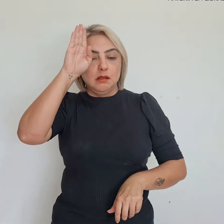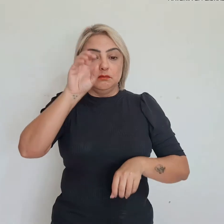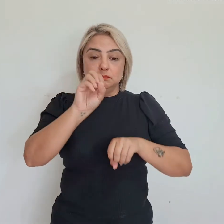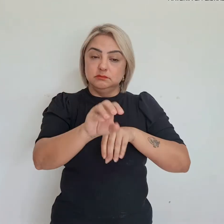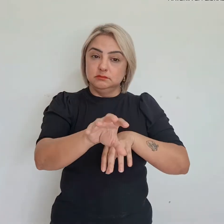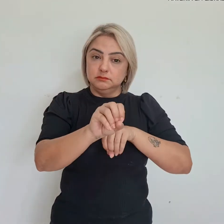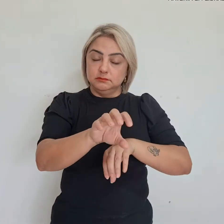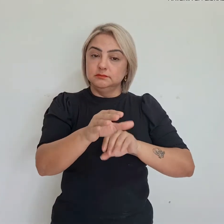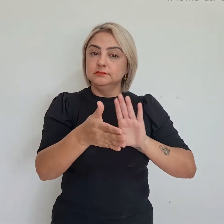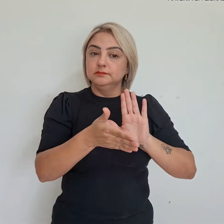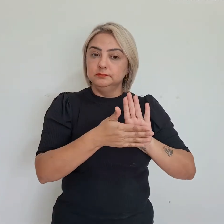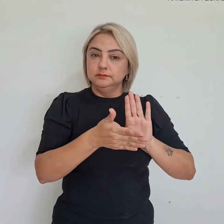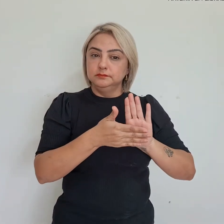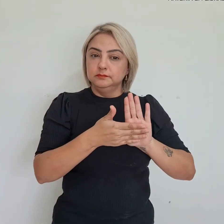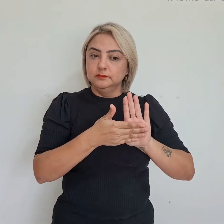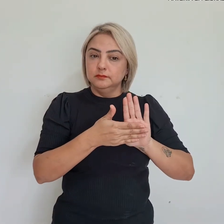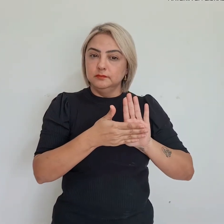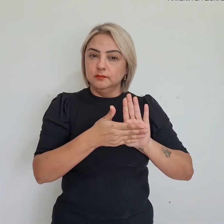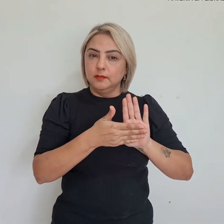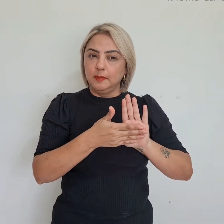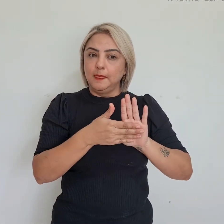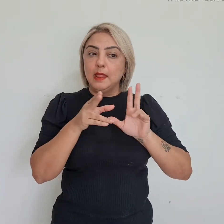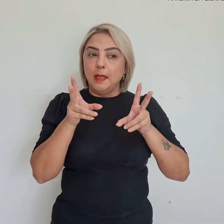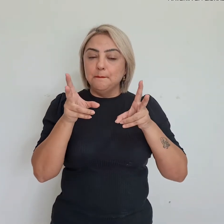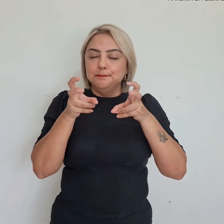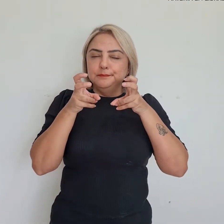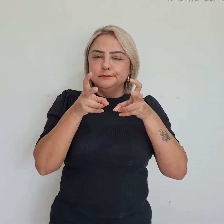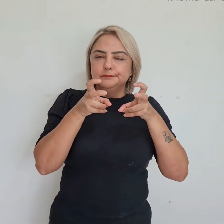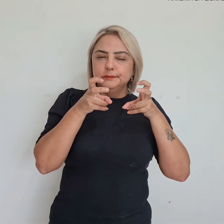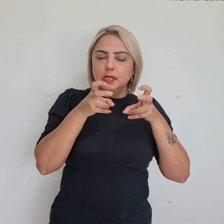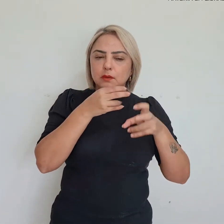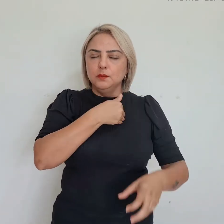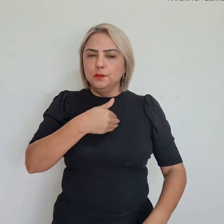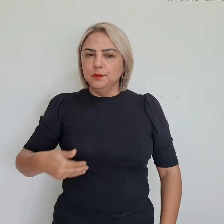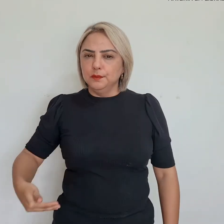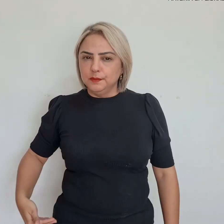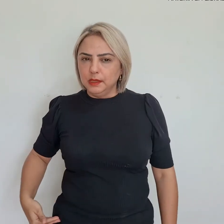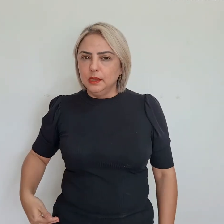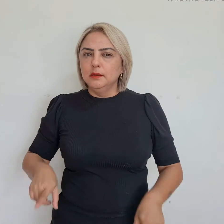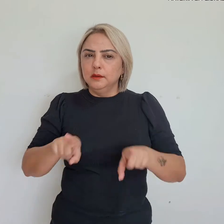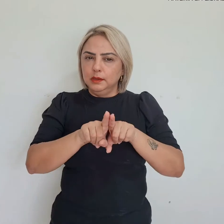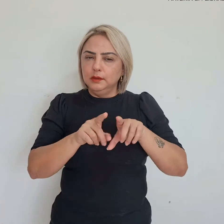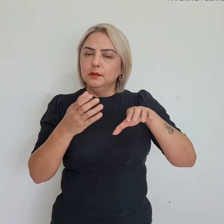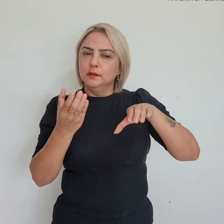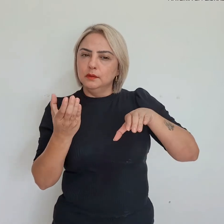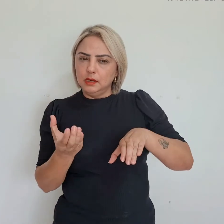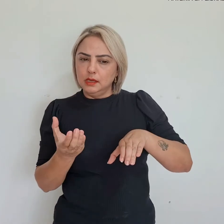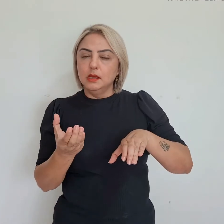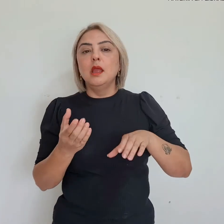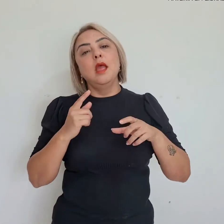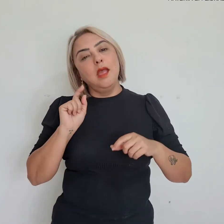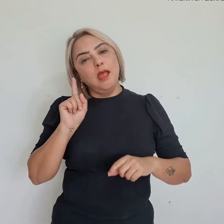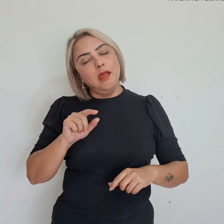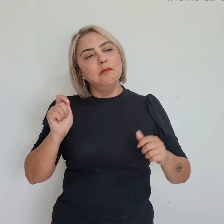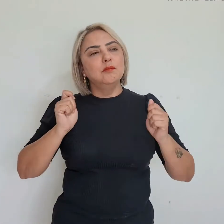para a educação na pauta, na perspectiva do governo e do parlamento, é possível